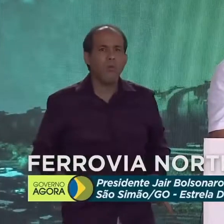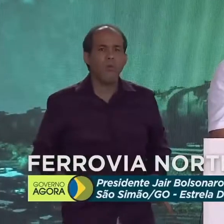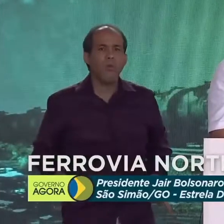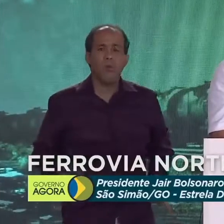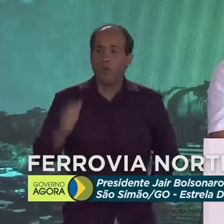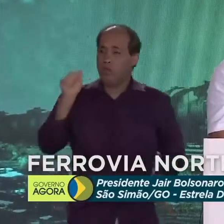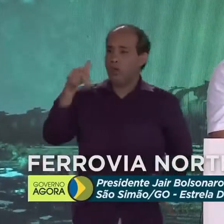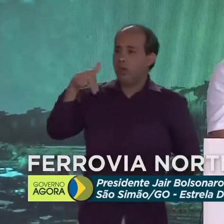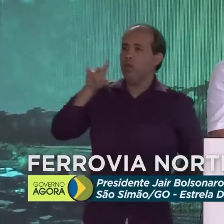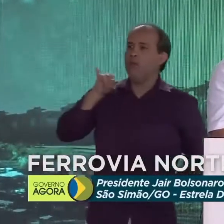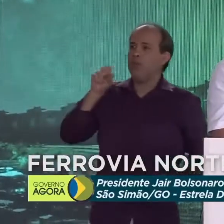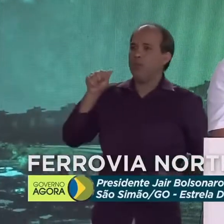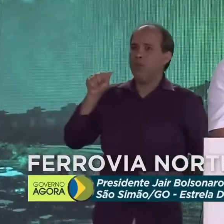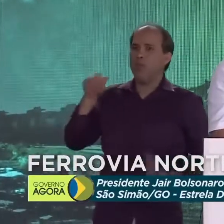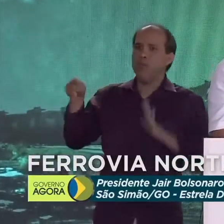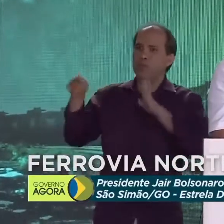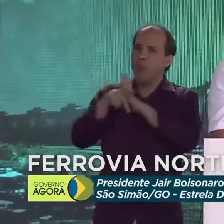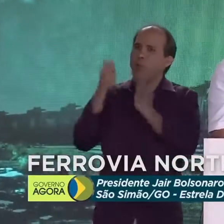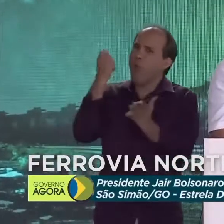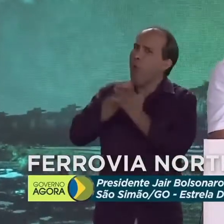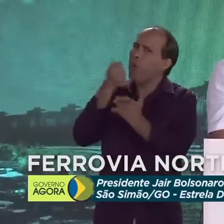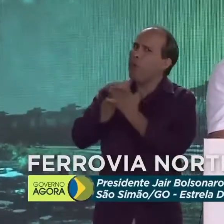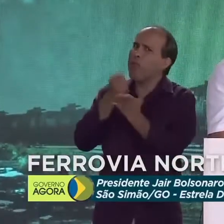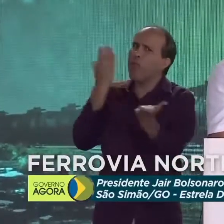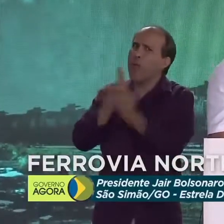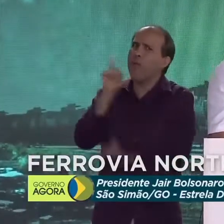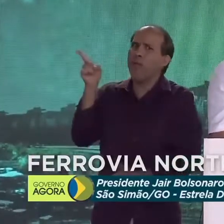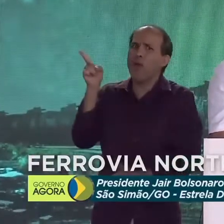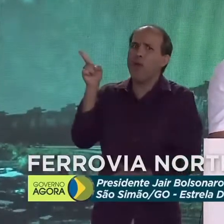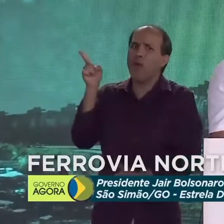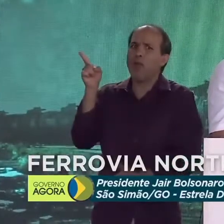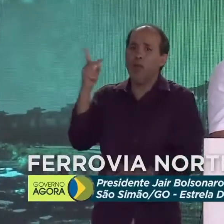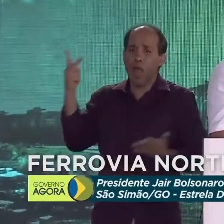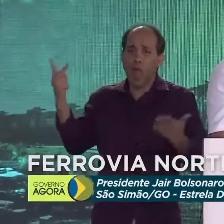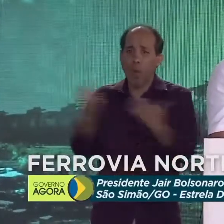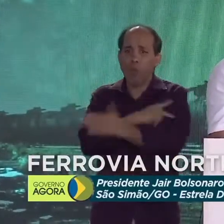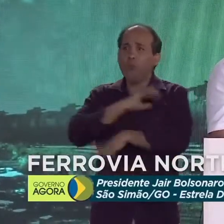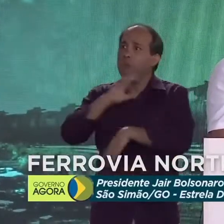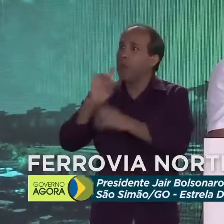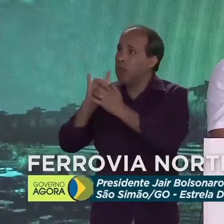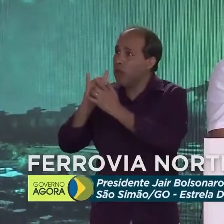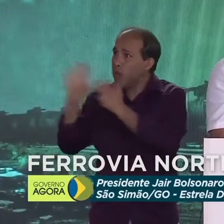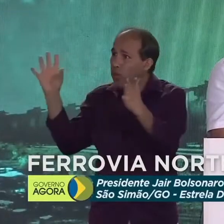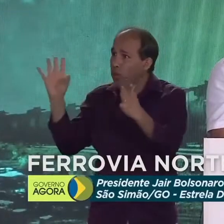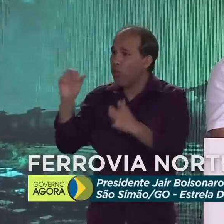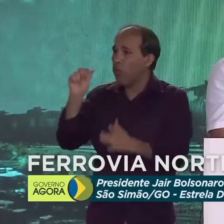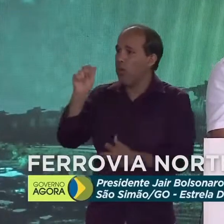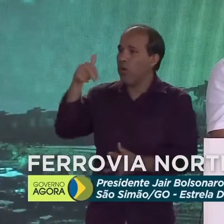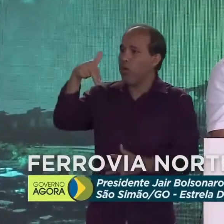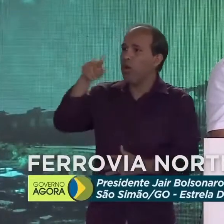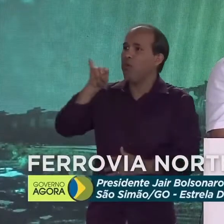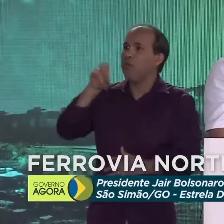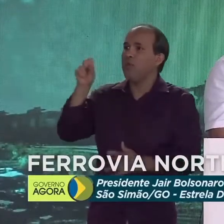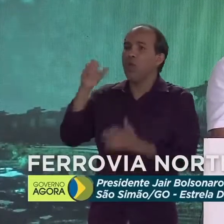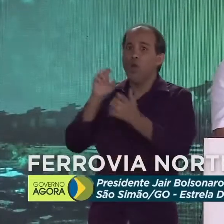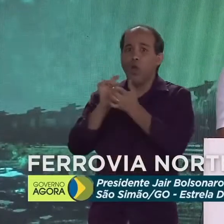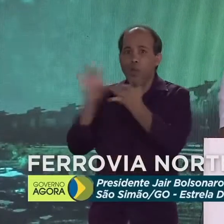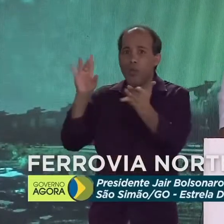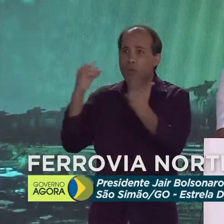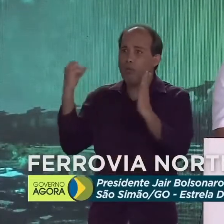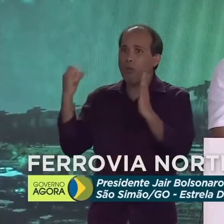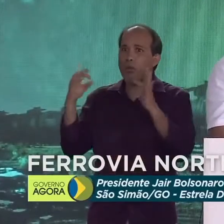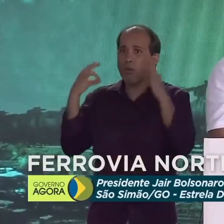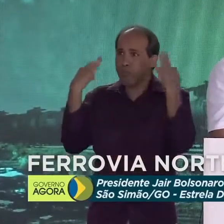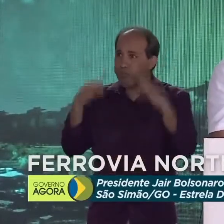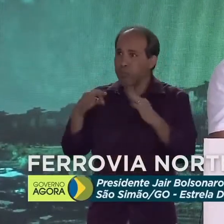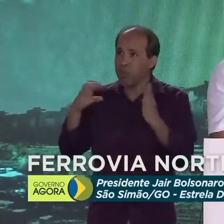E a Anvisa é uma passagem obrigatória. Isso aconteceu tão logo a Anvisa começou a certificar